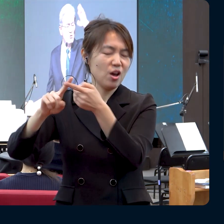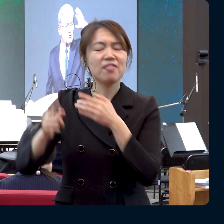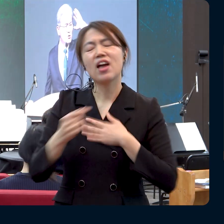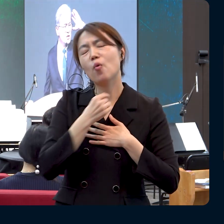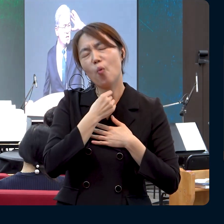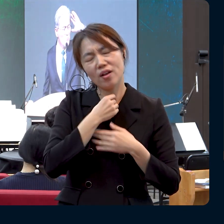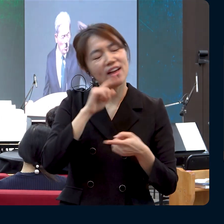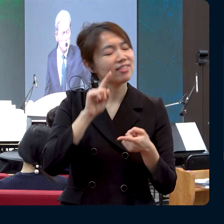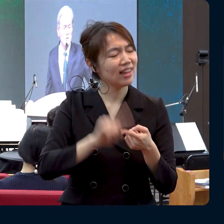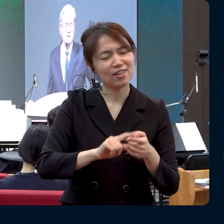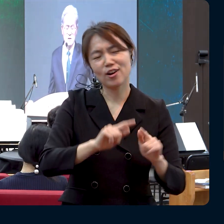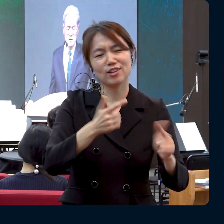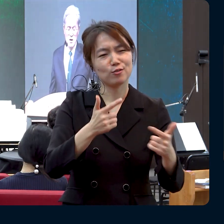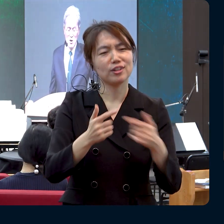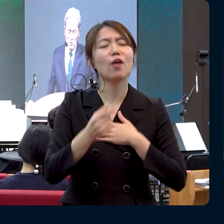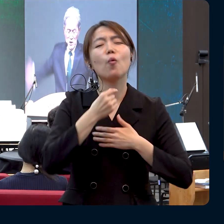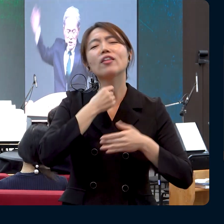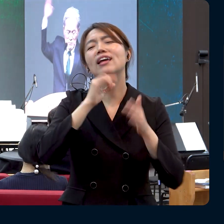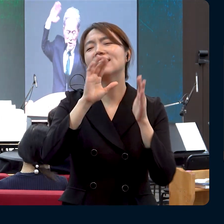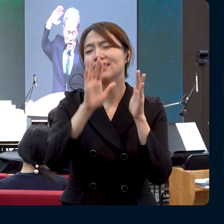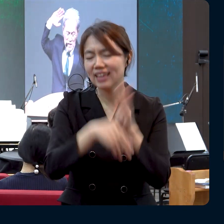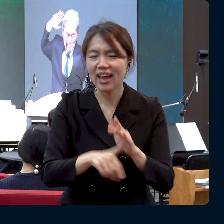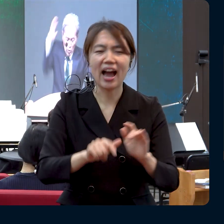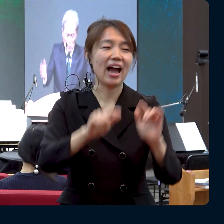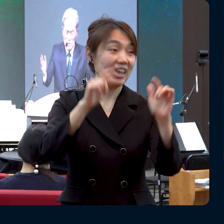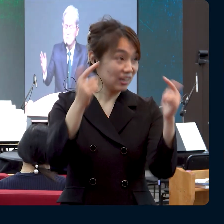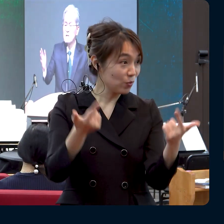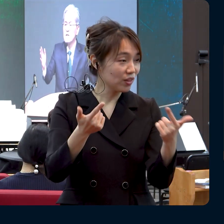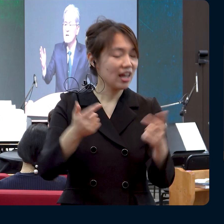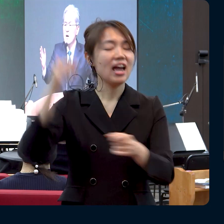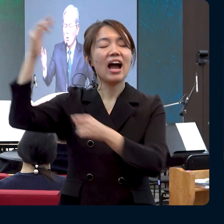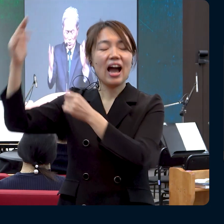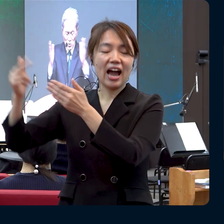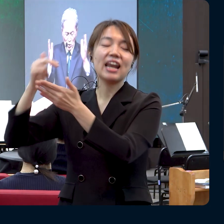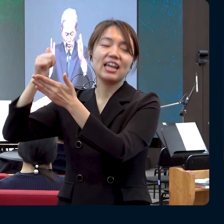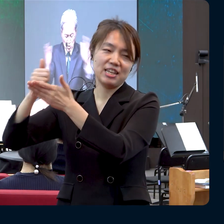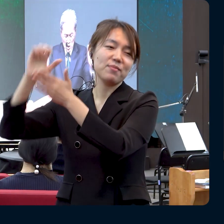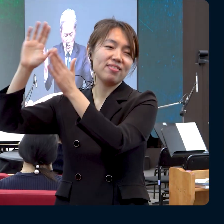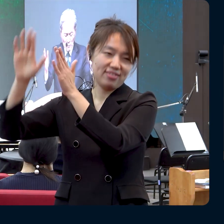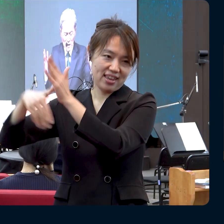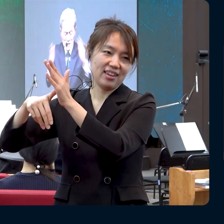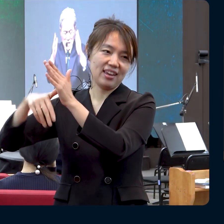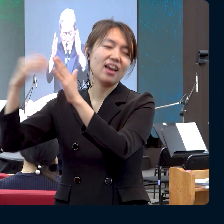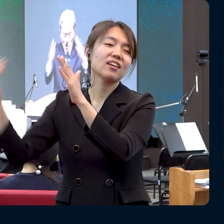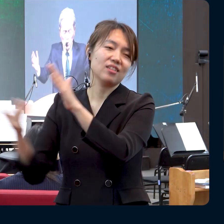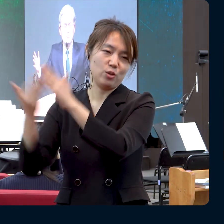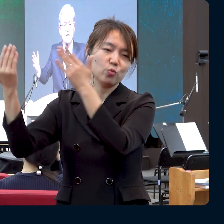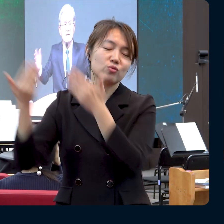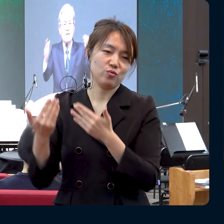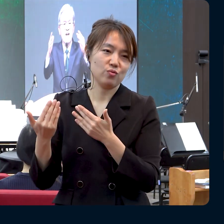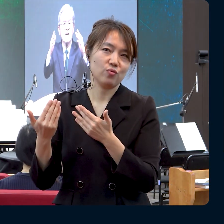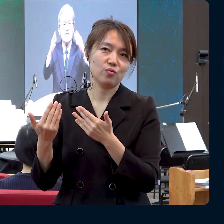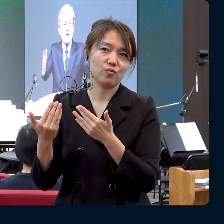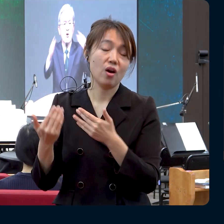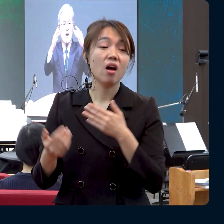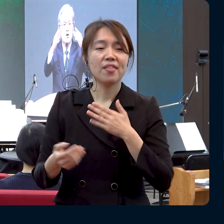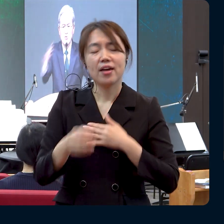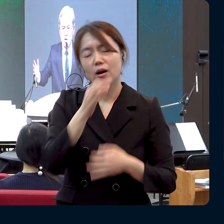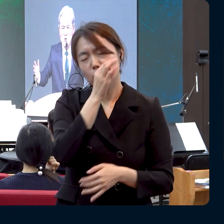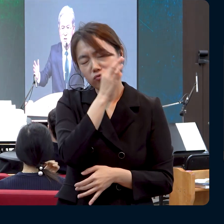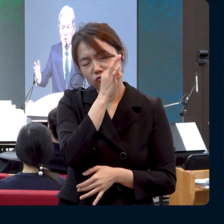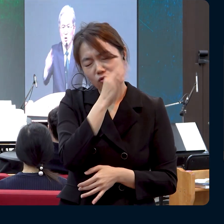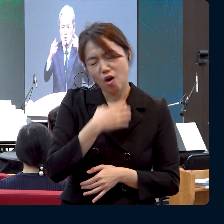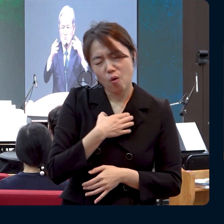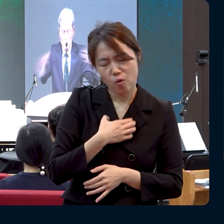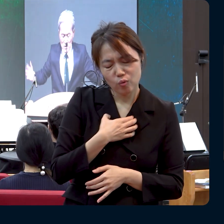우리를 짓누르고 있는 이 모든 것들을, 우리를 힘들게 하는 이 모든 것들을, 고통스럽고 수치스럽게 하는 이 모든 문제를 다 제거해